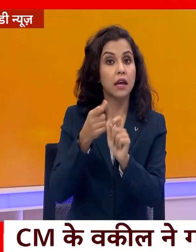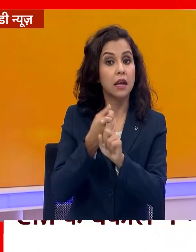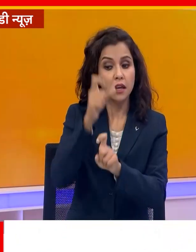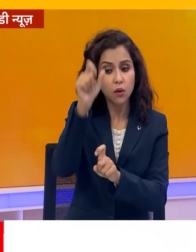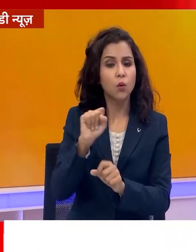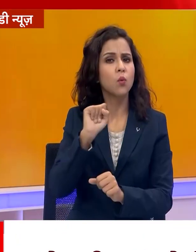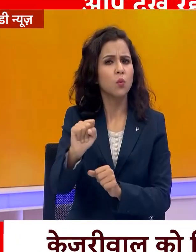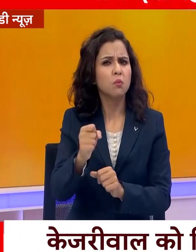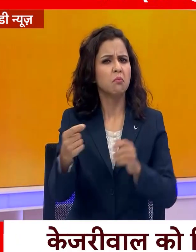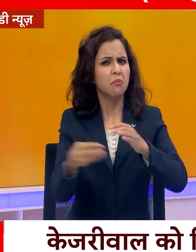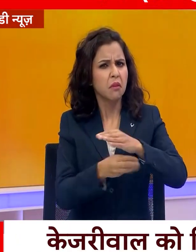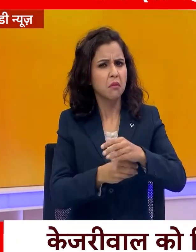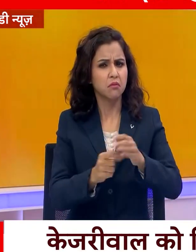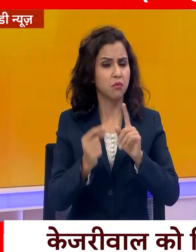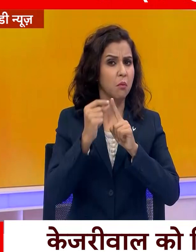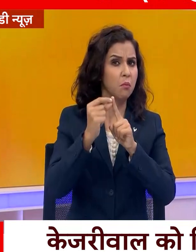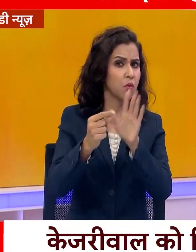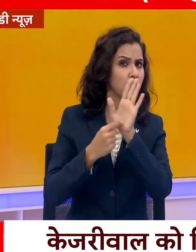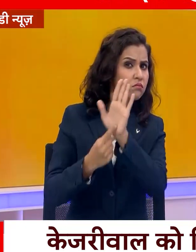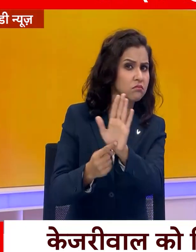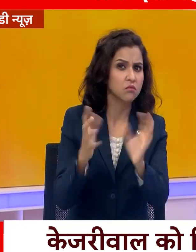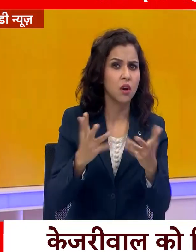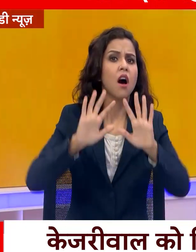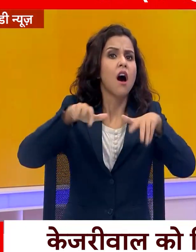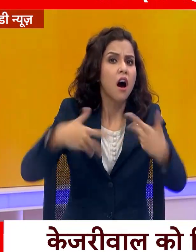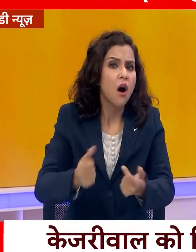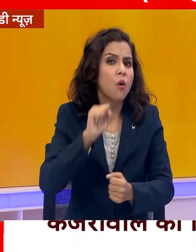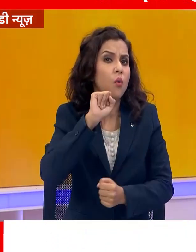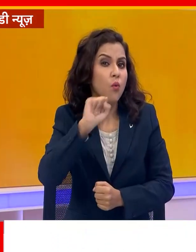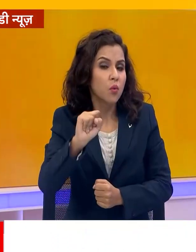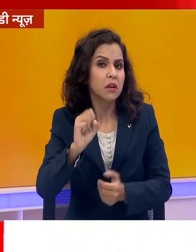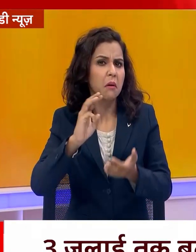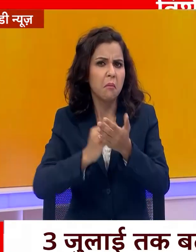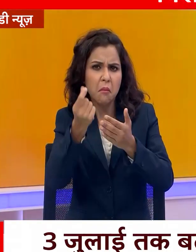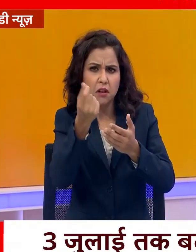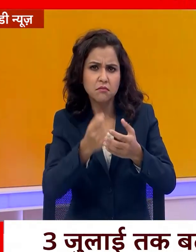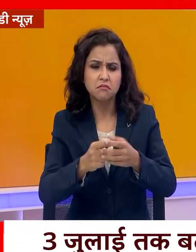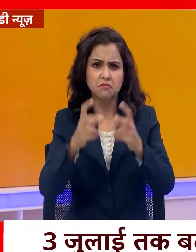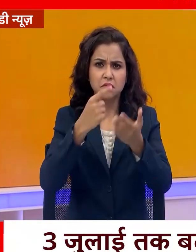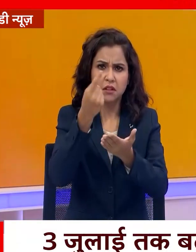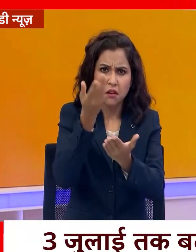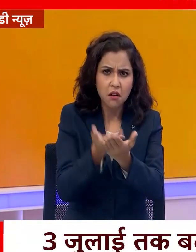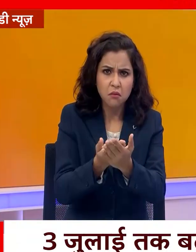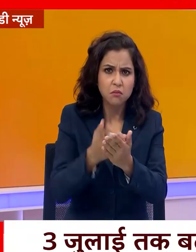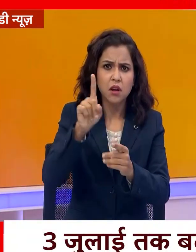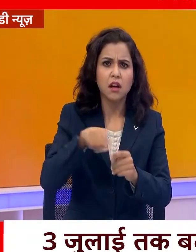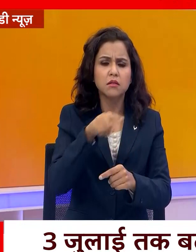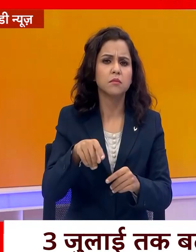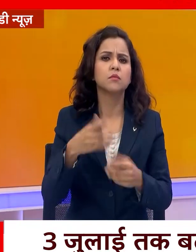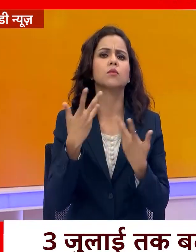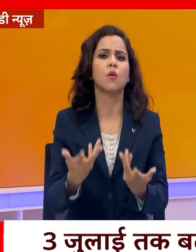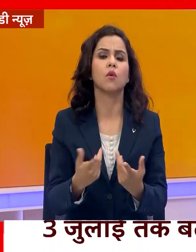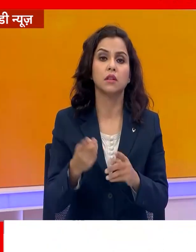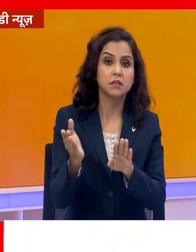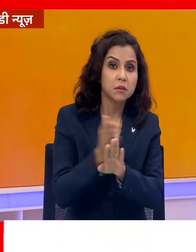जरिए यह साबित नहीं कर पाए हैं कि आखिर कैसे उनके खिलाफ मनी लरिंग का केस नहीं बनता है इससे